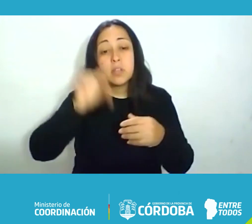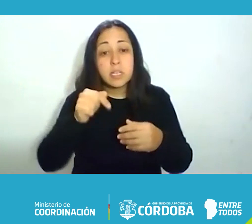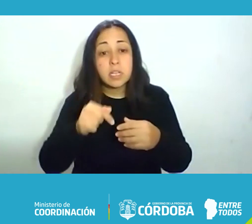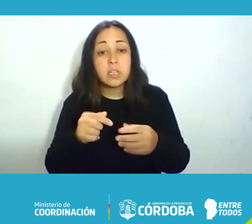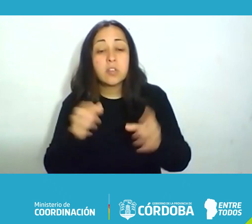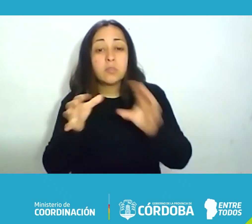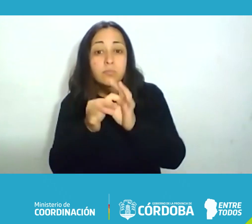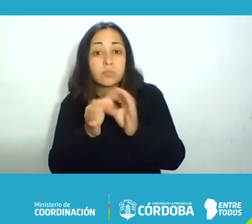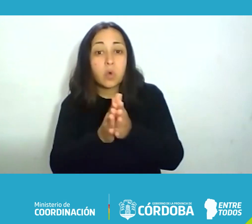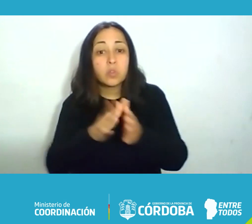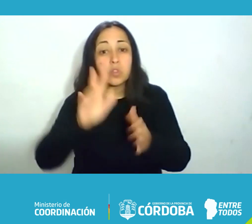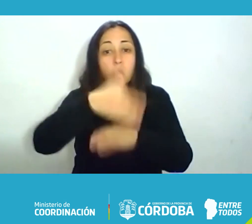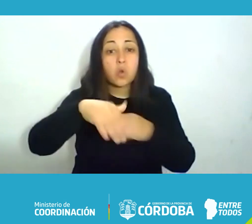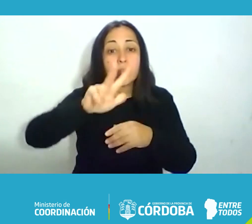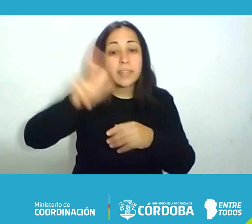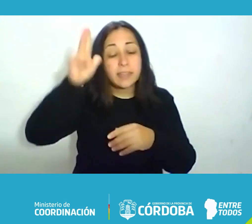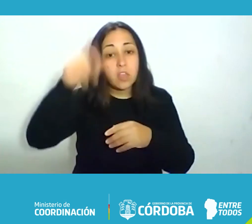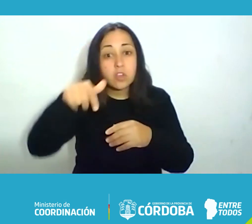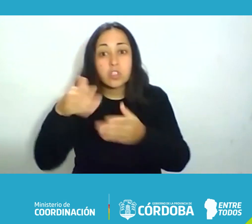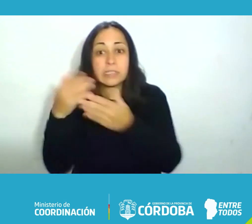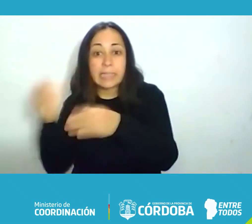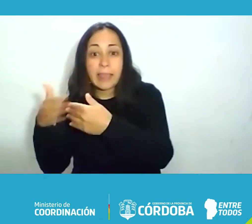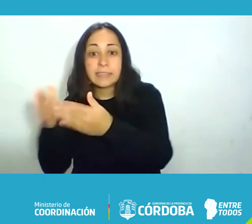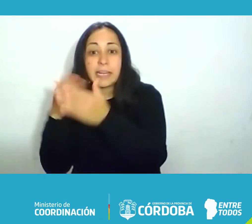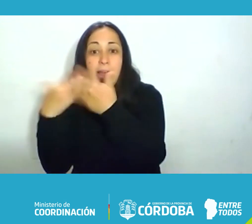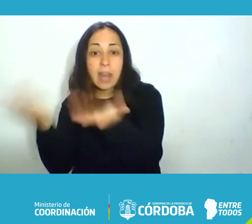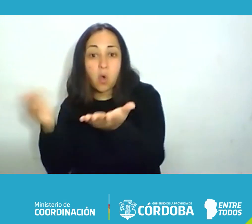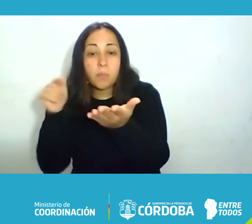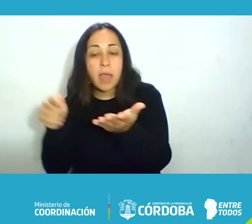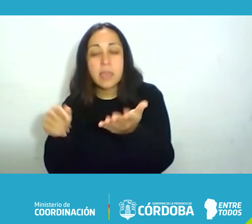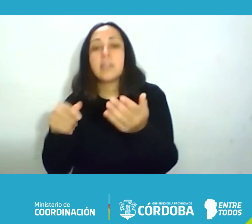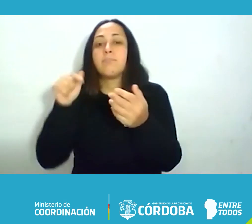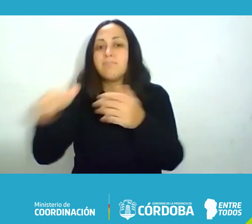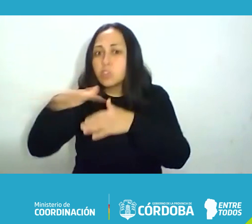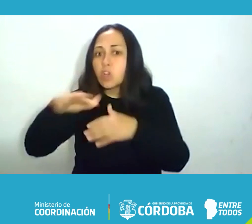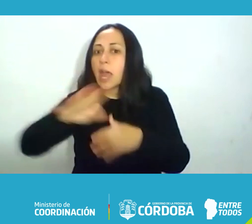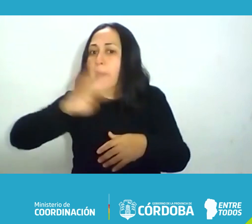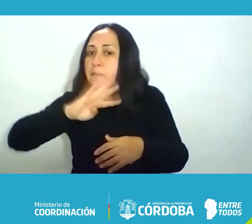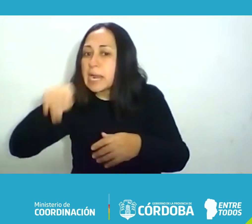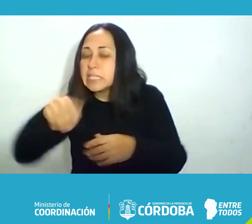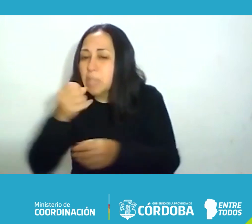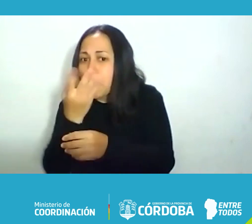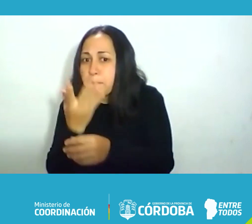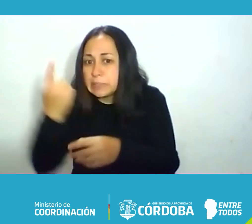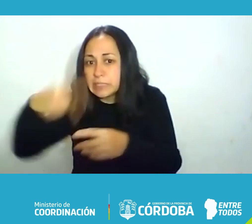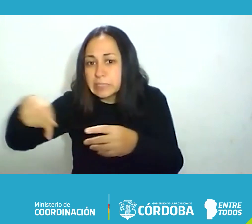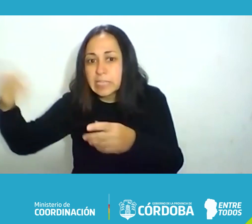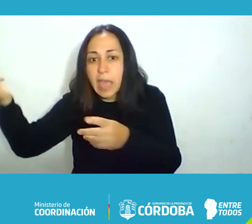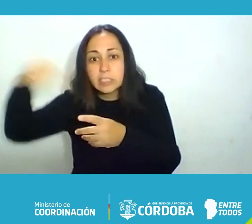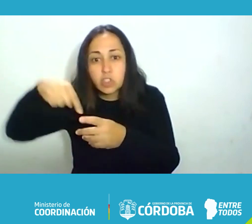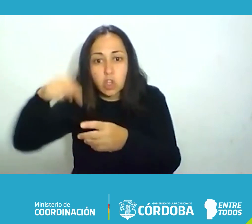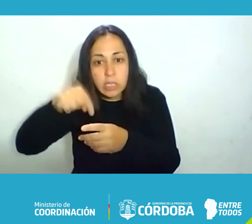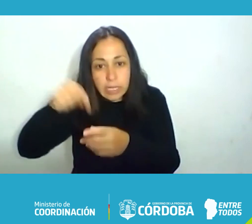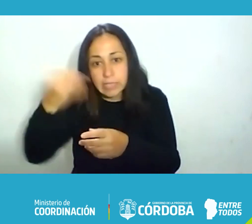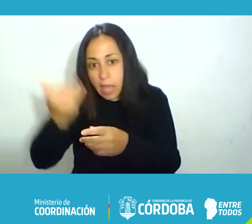entrando a la unión con la ruta 38 actual, en cercanías de la cumbre, se trata de un sector de más altura. Se presenta zona amarilla con especies netamente exóticas. La mayor parte de